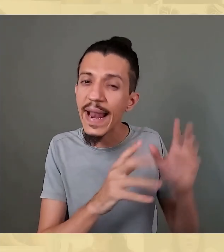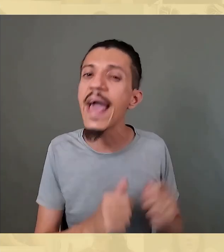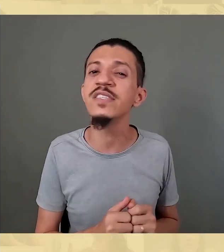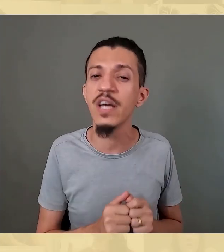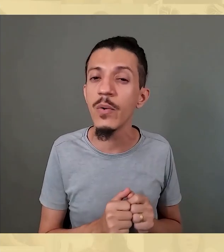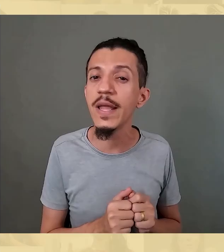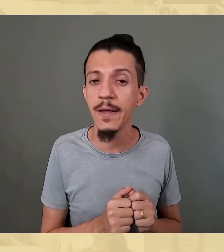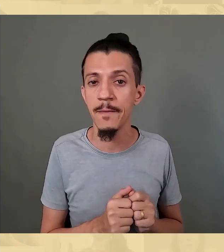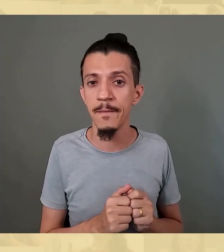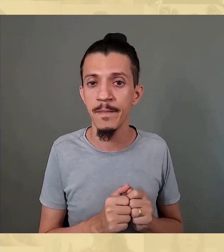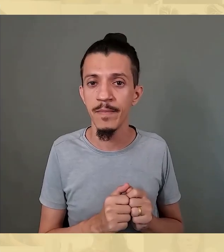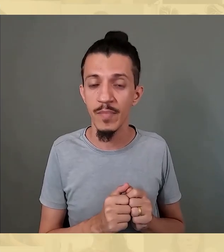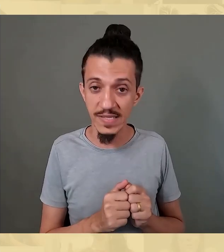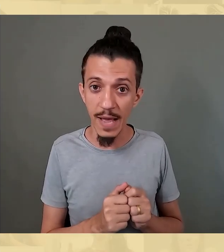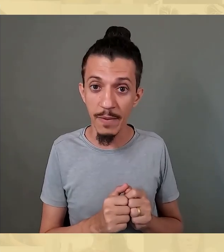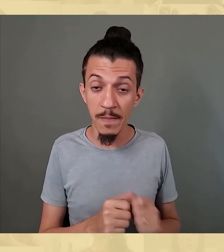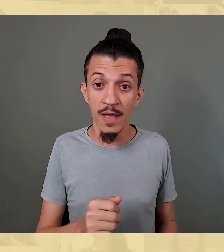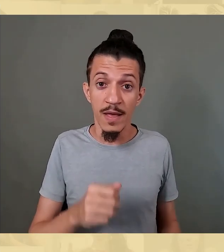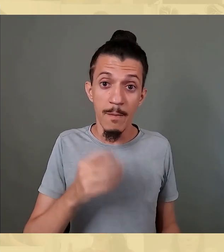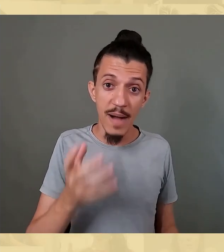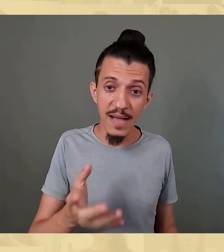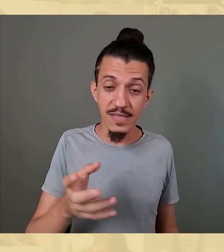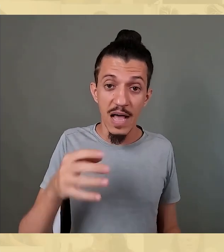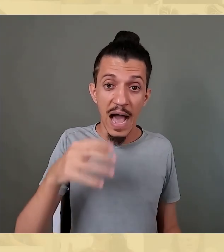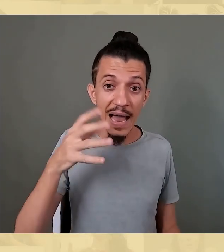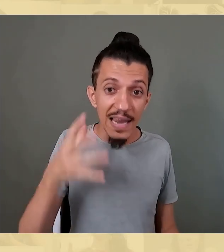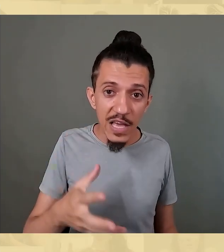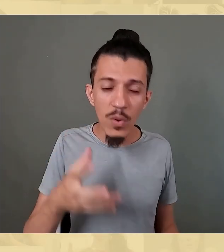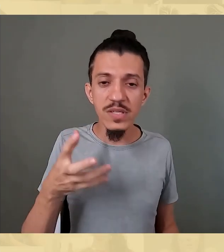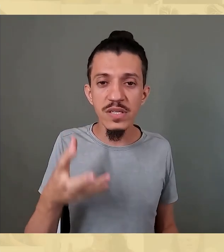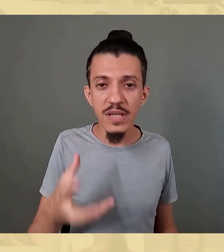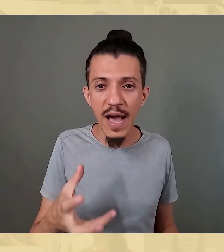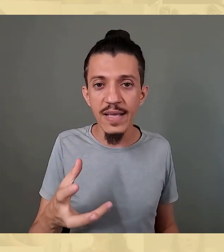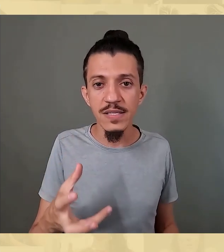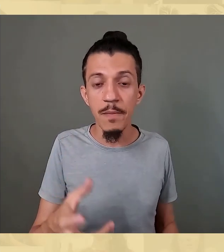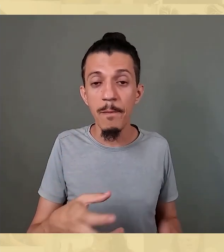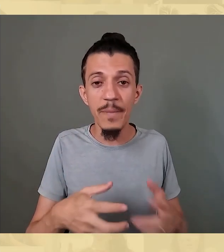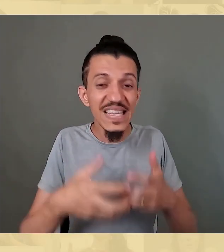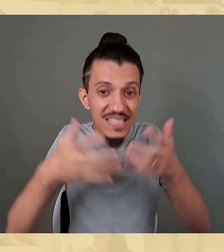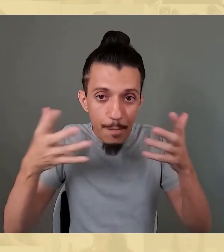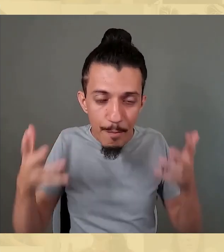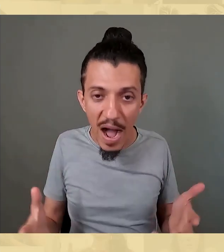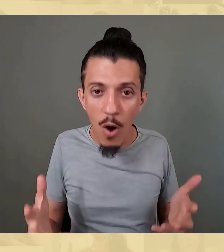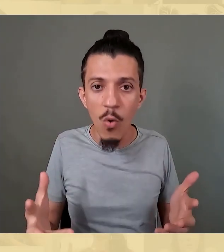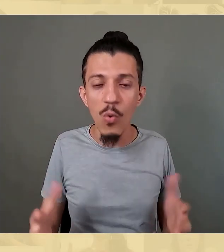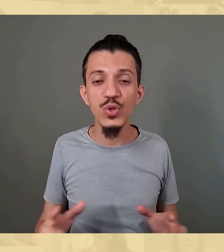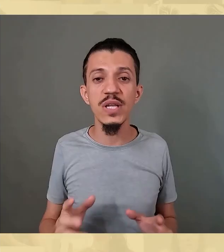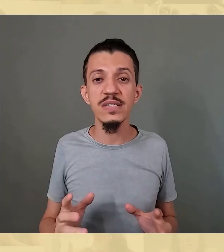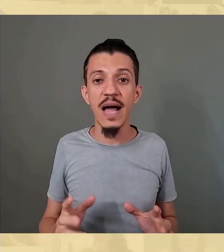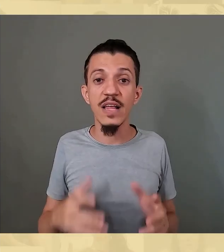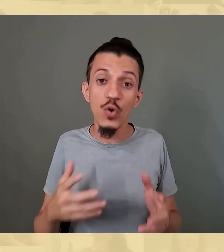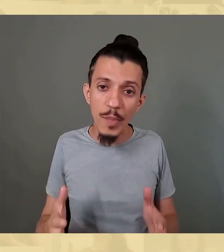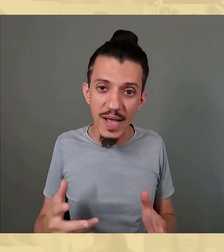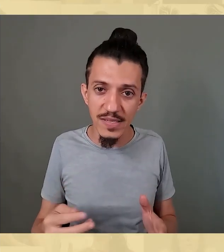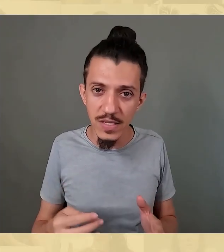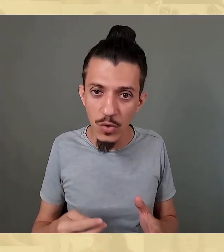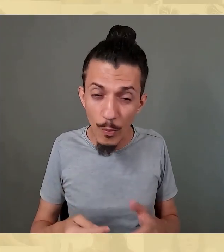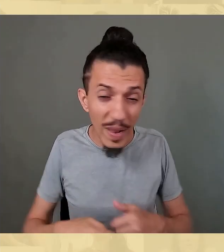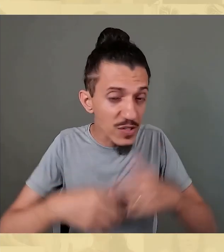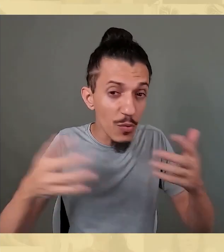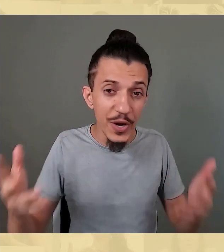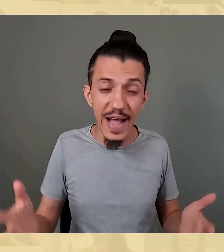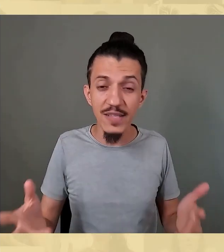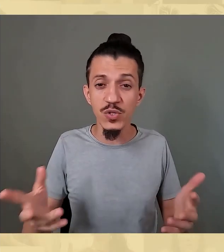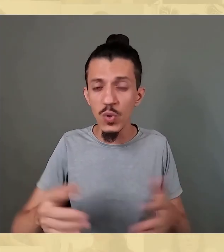aquela região ali. Percebe? Mas a língua de sinais principal utilizada no Brasil